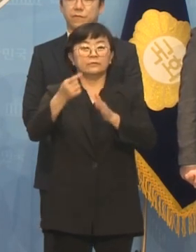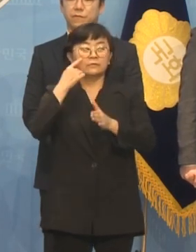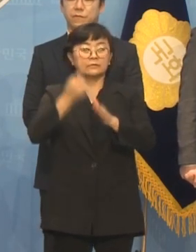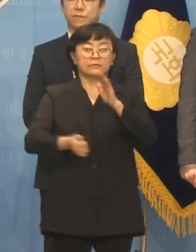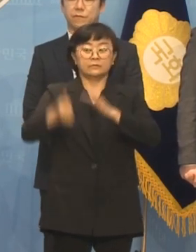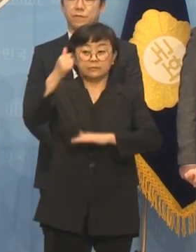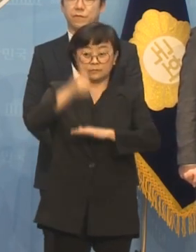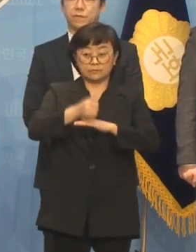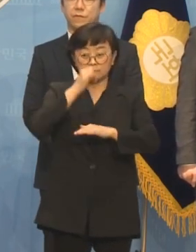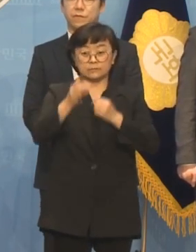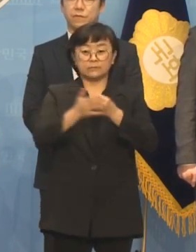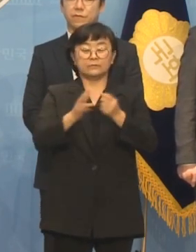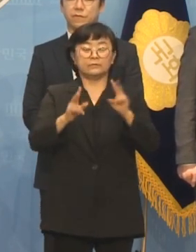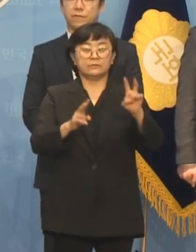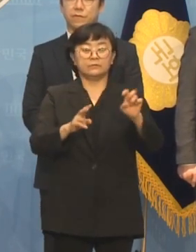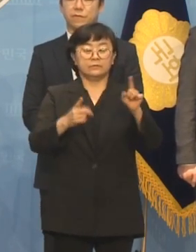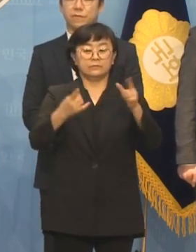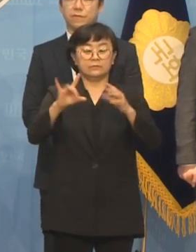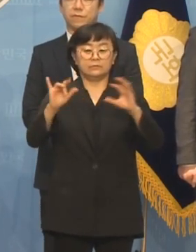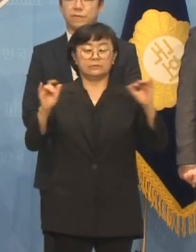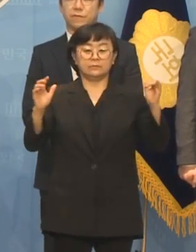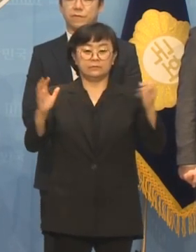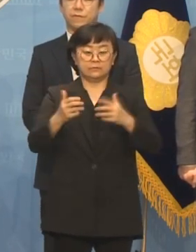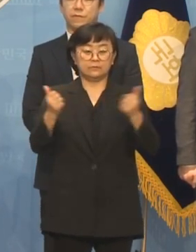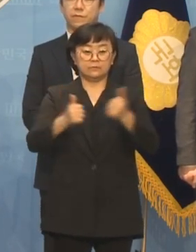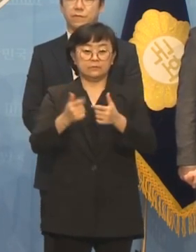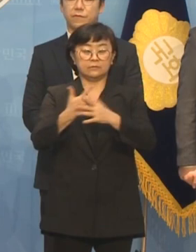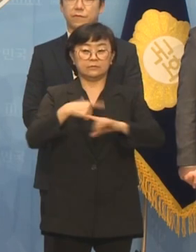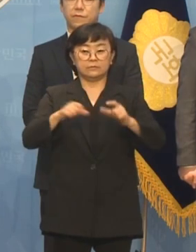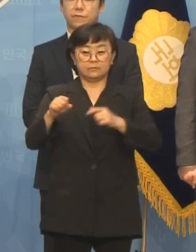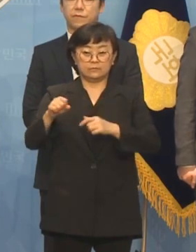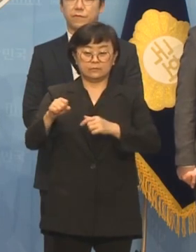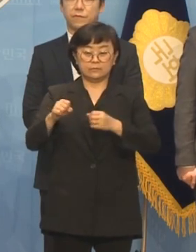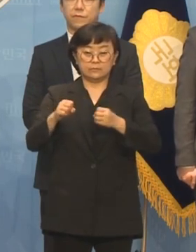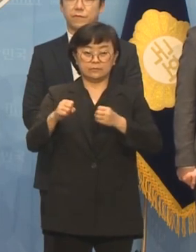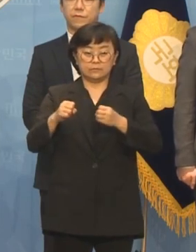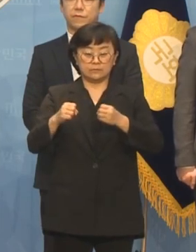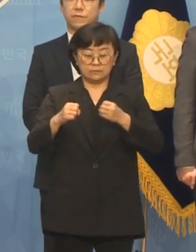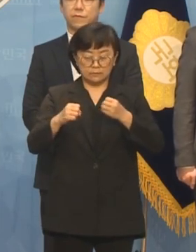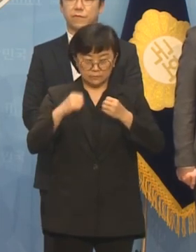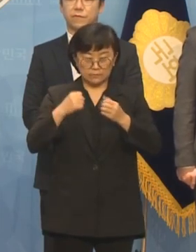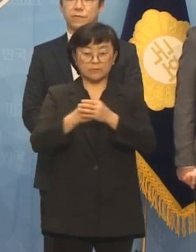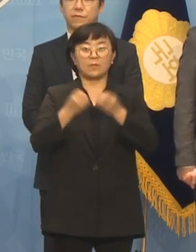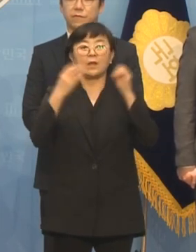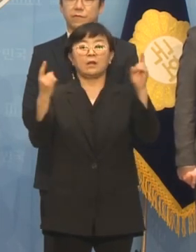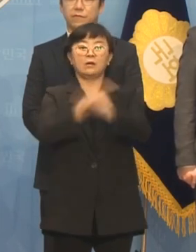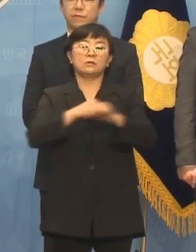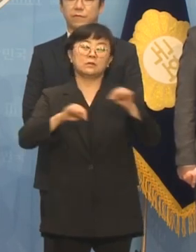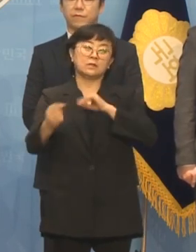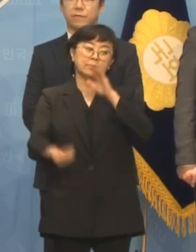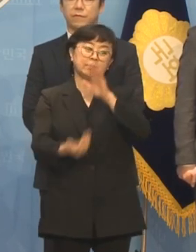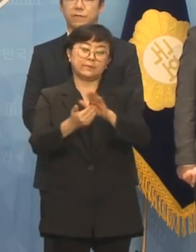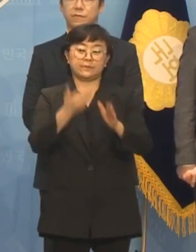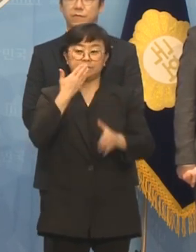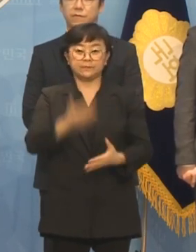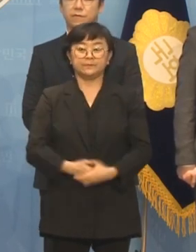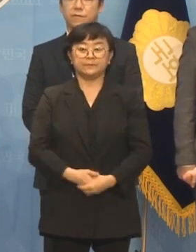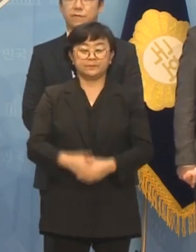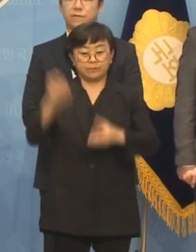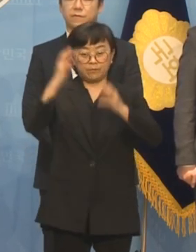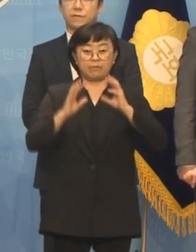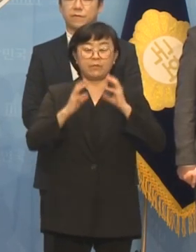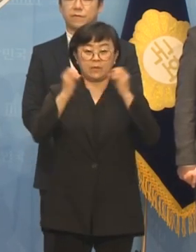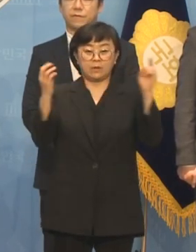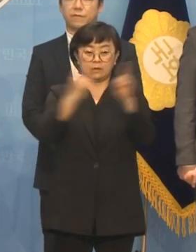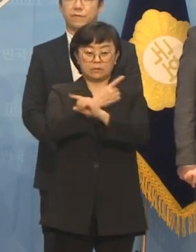성공했다면 21대 국회는 더 강한 개혁정치를 벌써 이뤄냈을 것입니다. 대한민국의